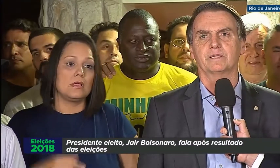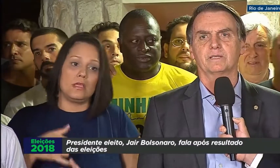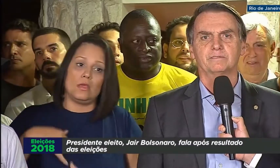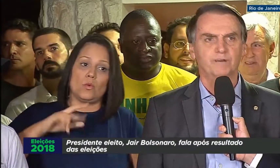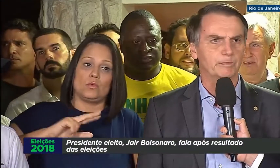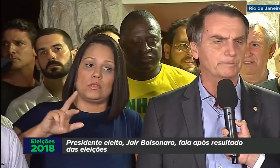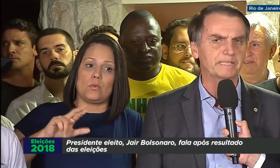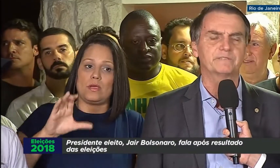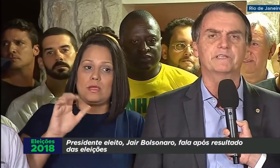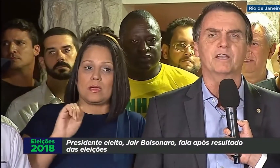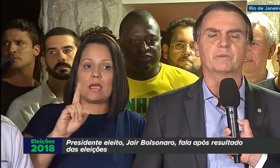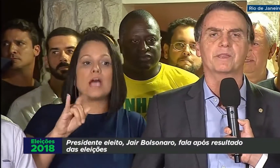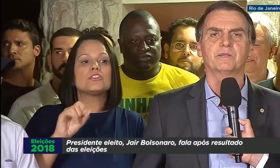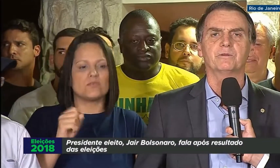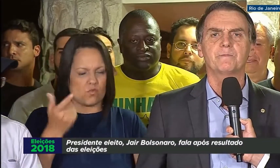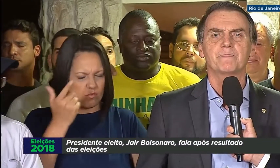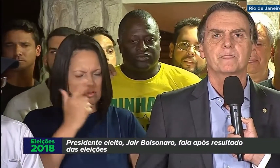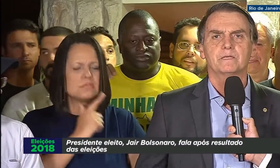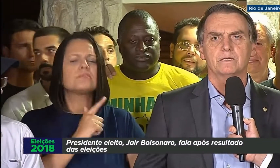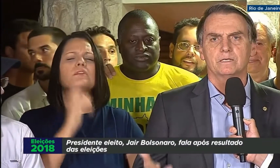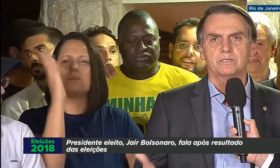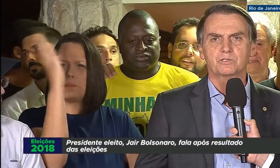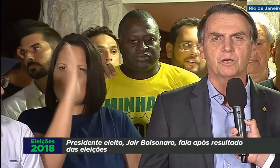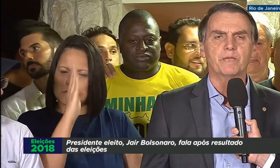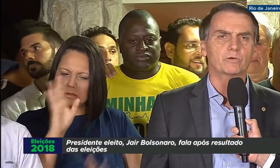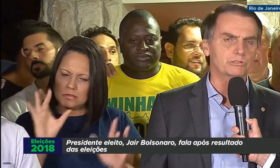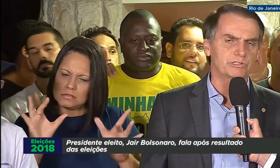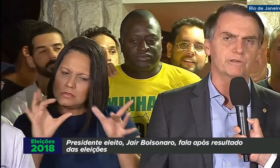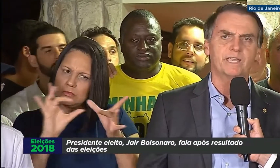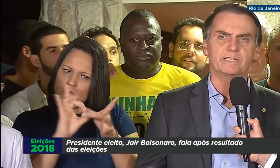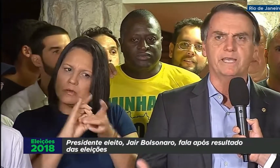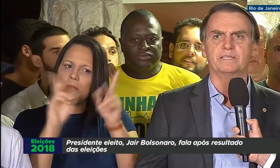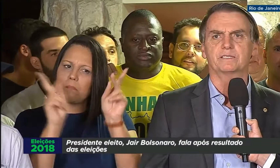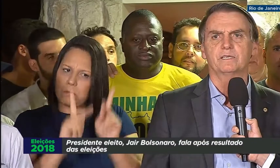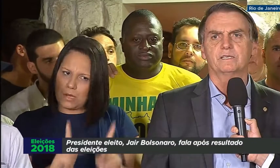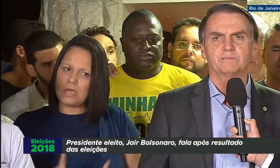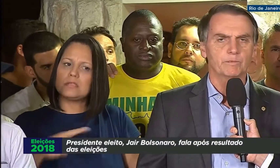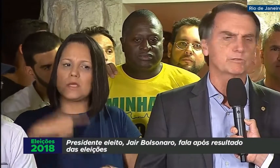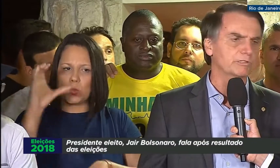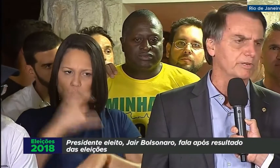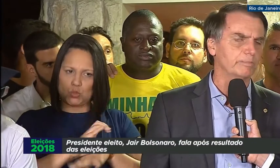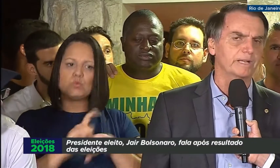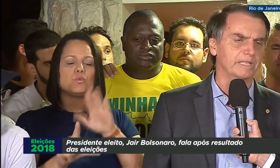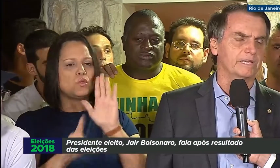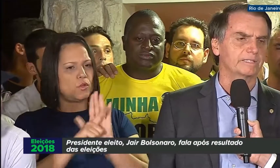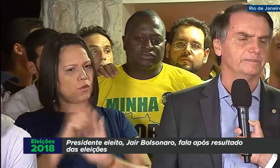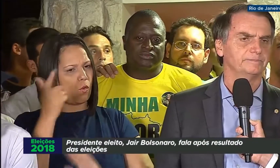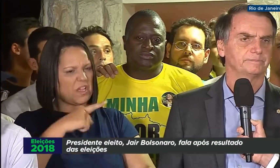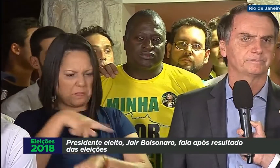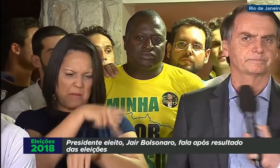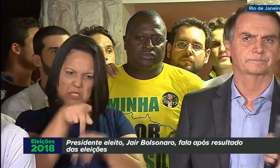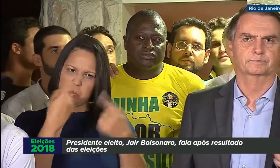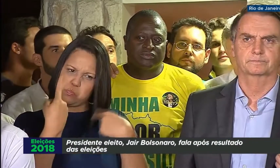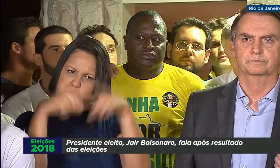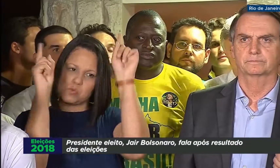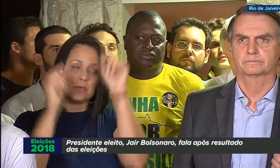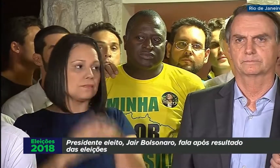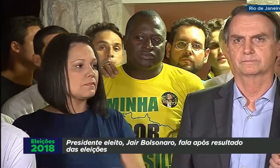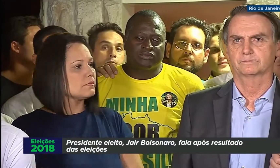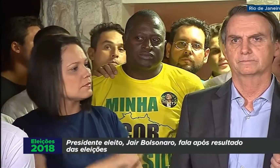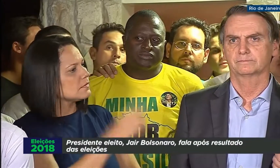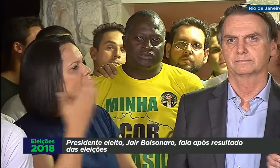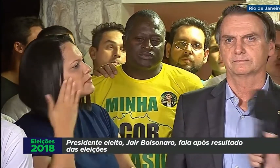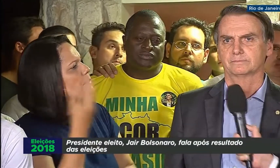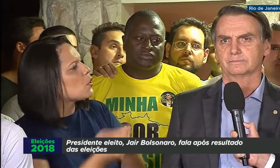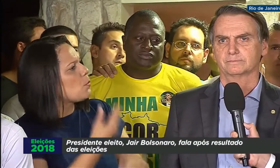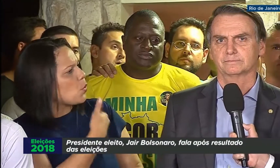brasileiro. Vamos pacificar o Brasil e, sob a Constituição e as leis, vamos construir uma grande nação. O senhor já tem ideia de